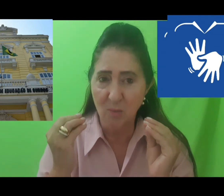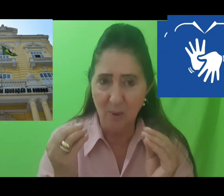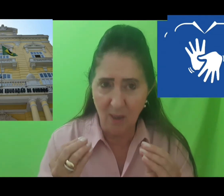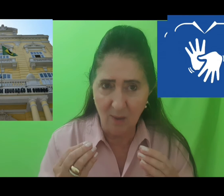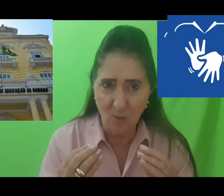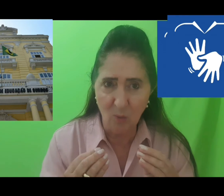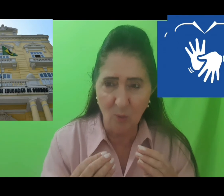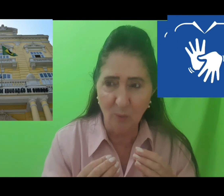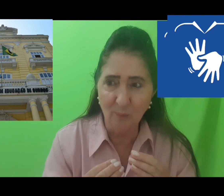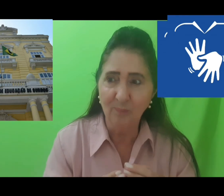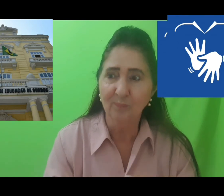procedimento